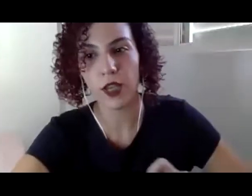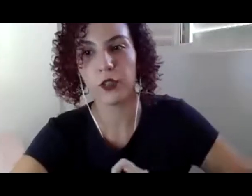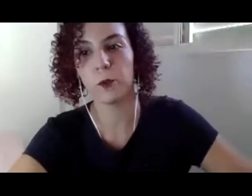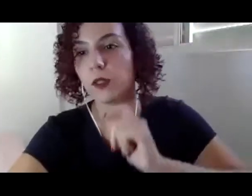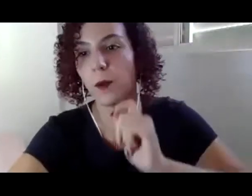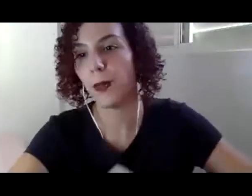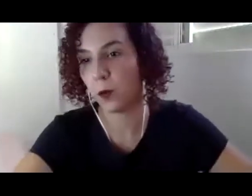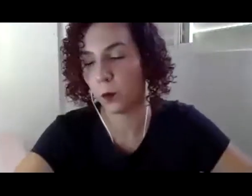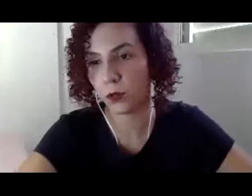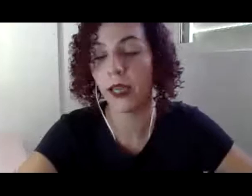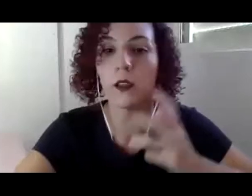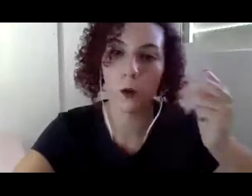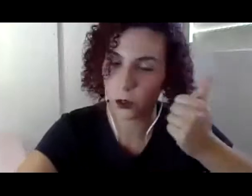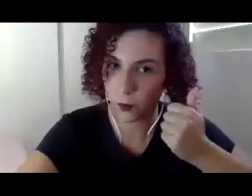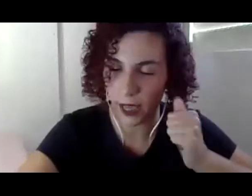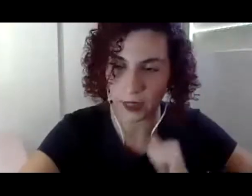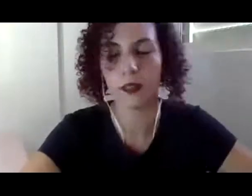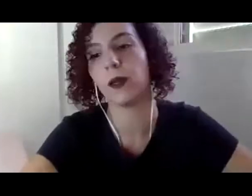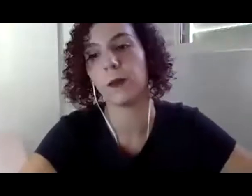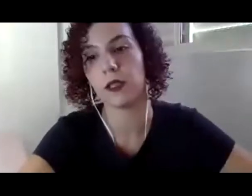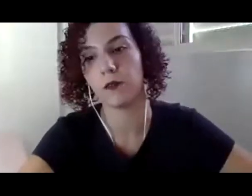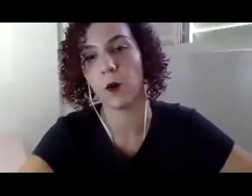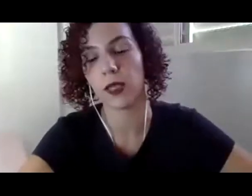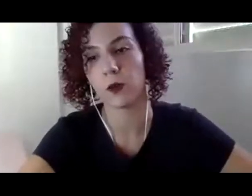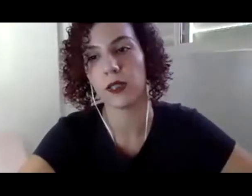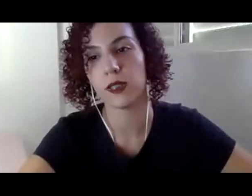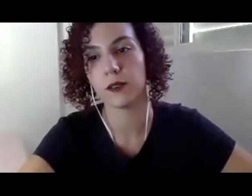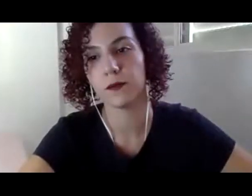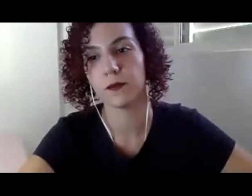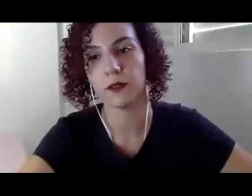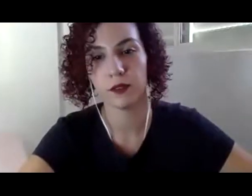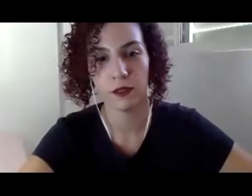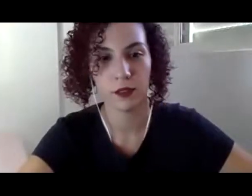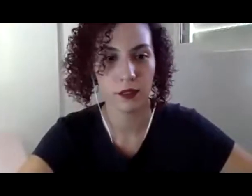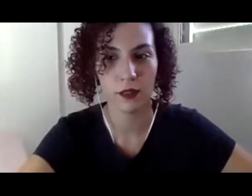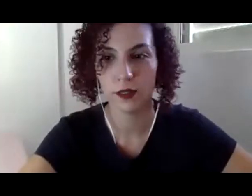Vamos lá, gente. Próxima pergunta. Elô, muito obrigada também pelas informações.